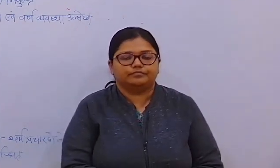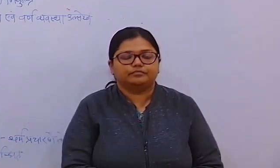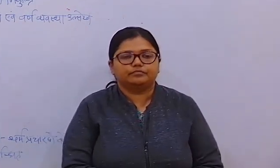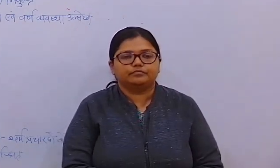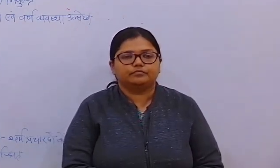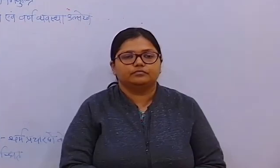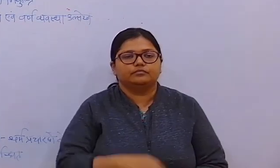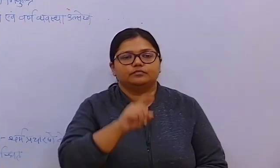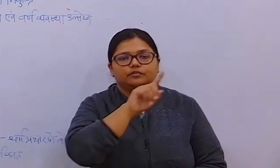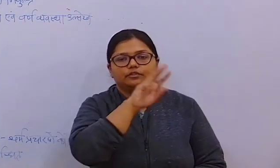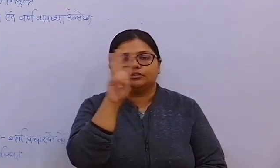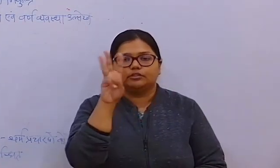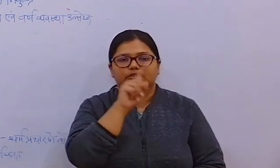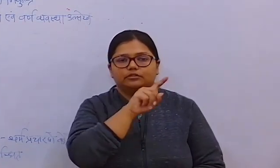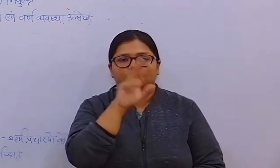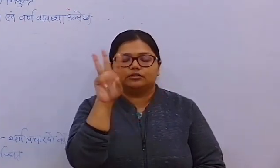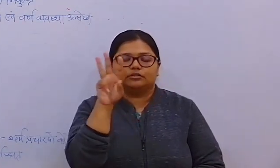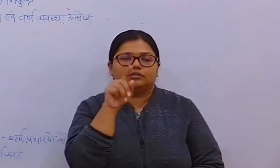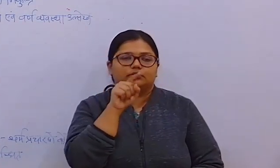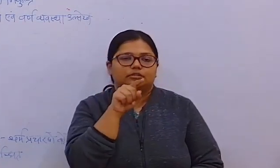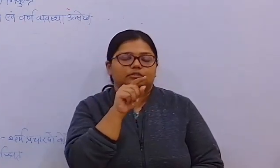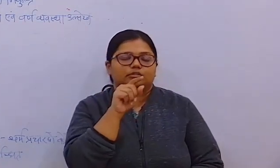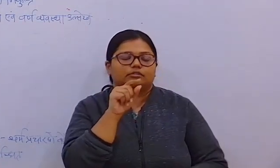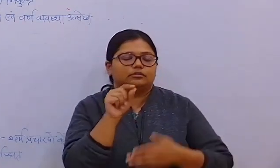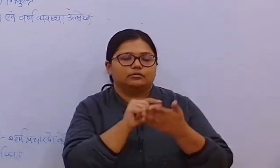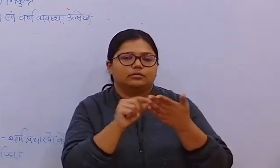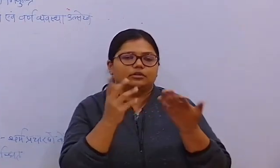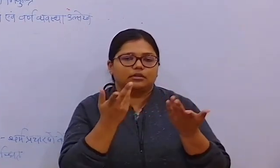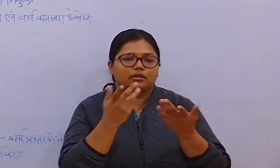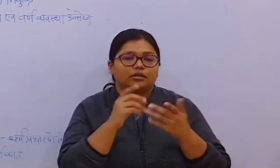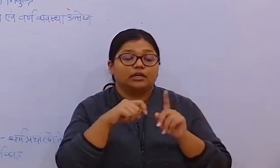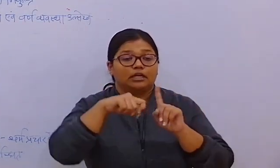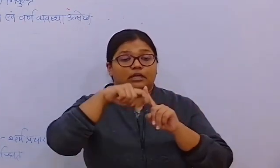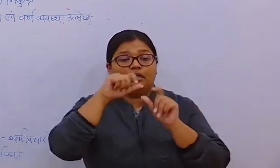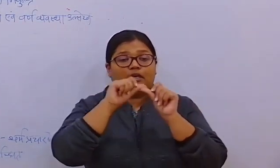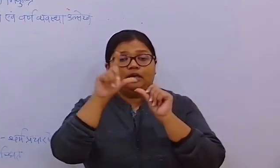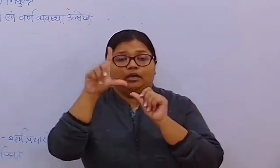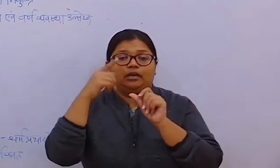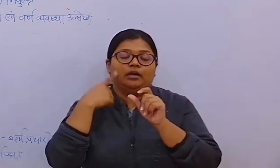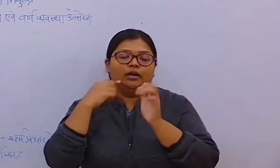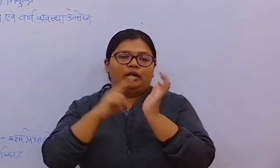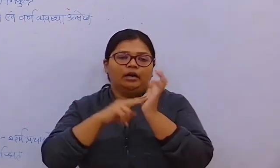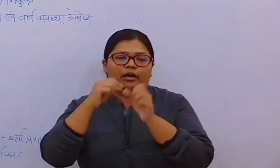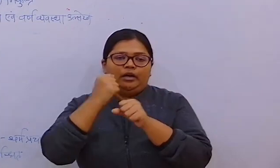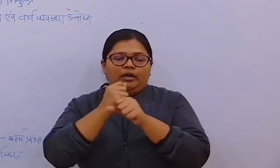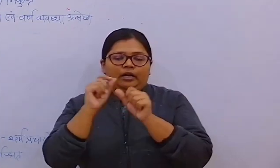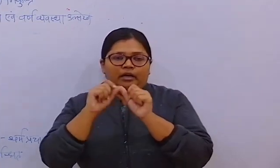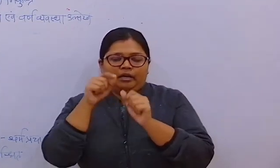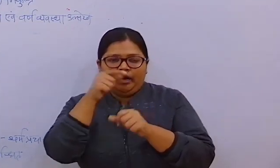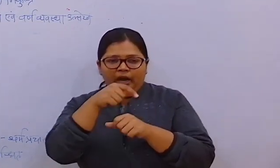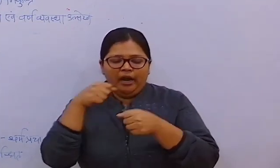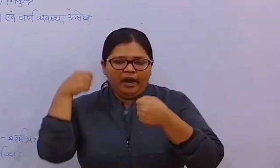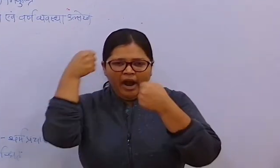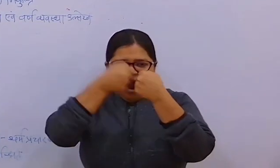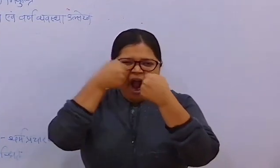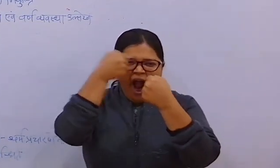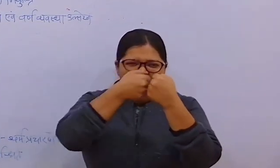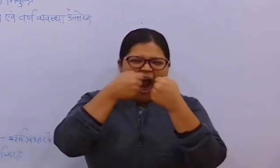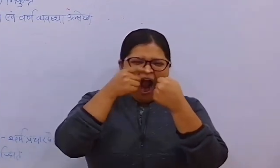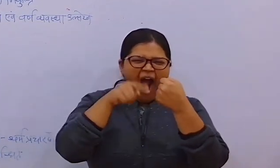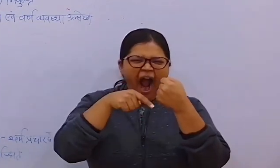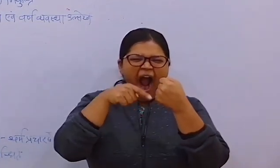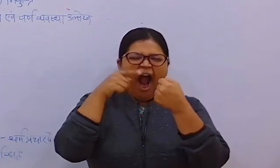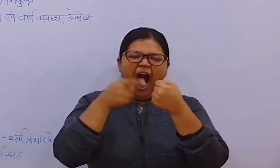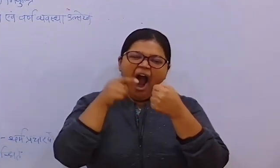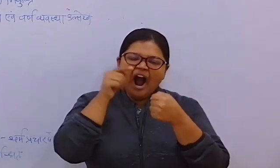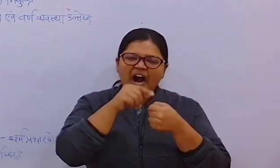सबसे महत्वपूर्ण, कलिंग के युद्ध का क्या है वर्णन किया गया है, कलिंग के युद्ध का वर्णन किया गया है। और